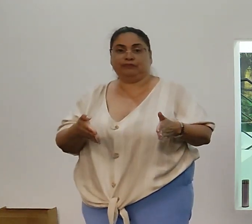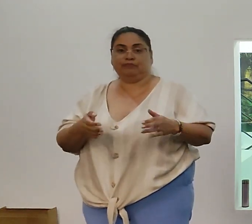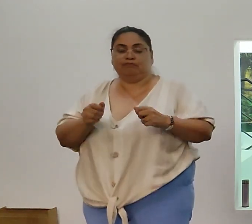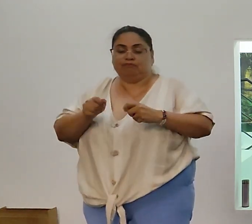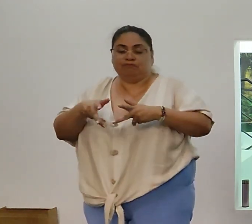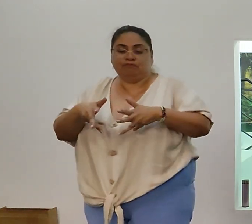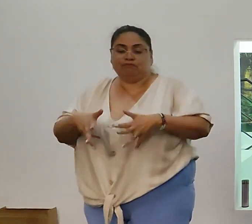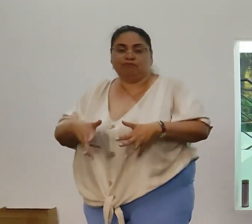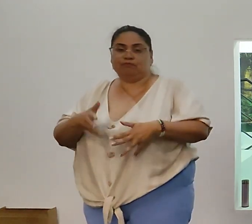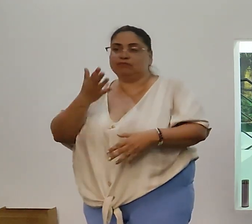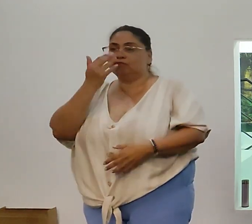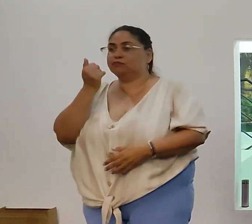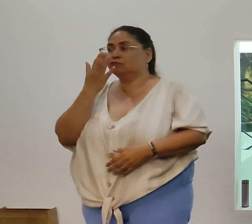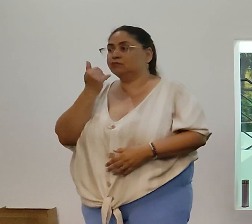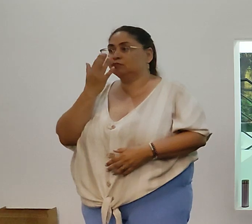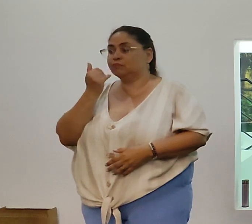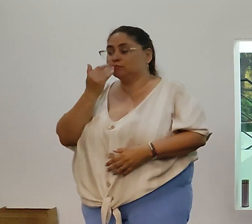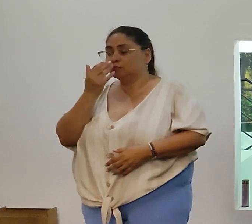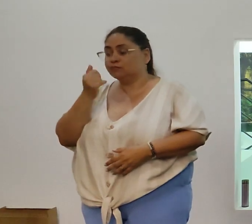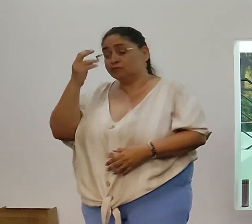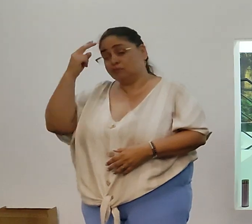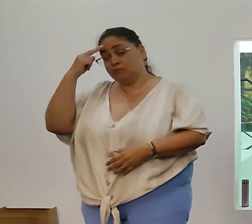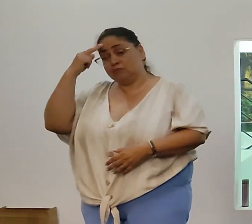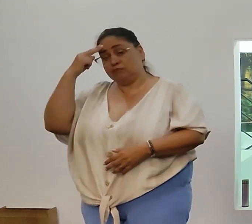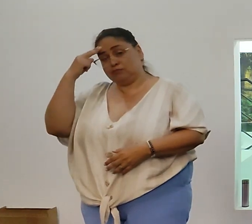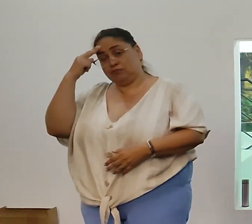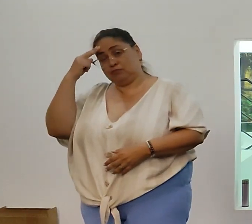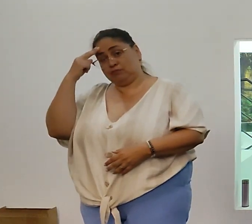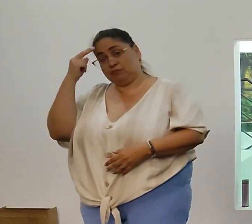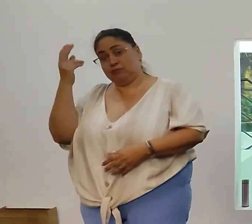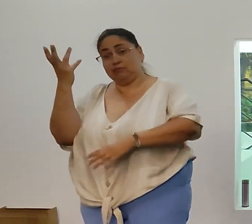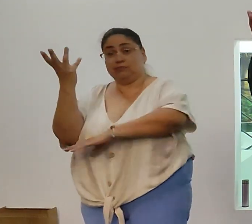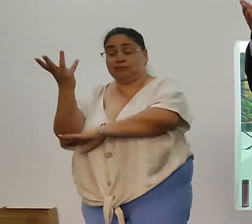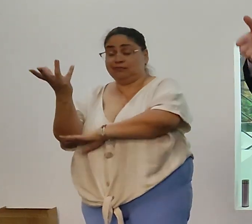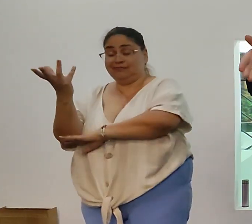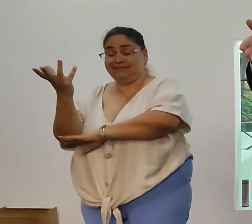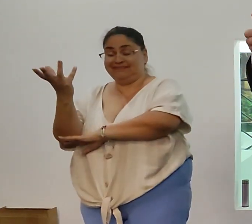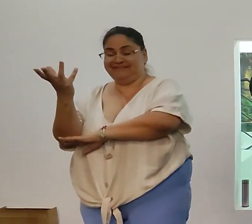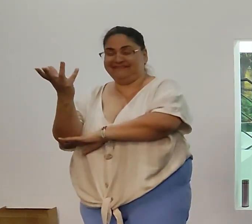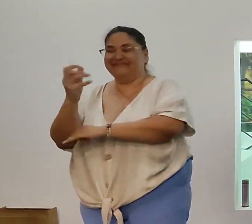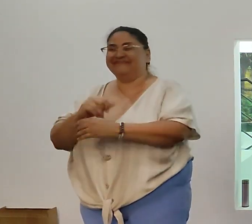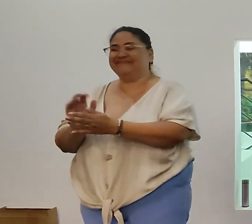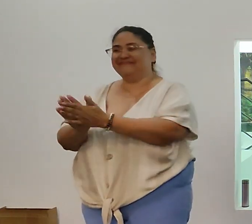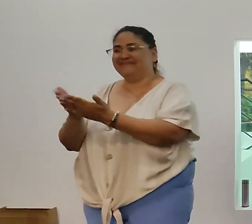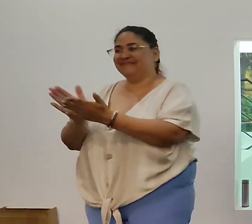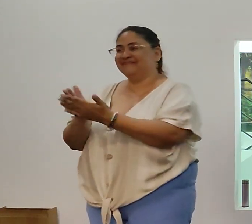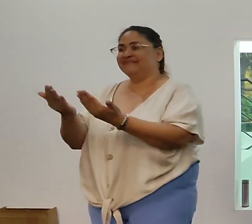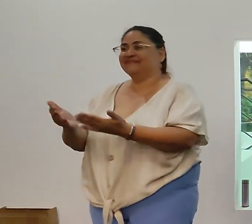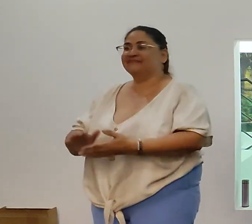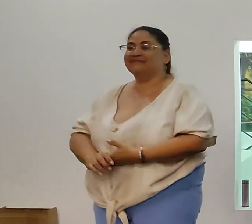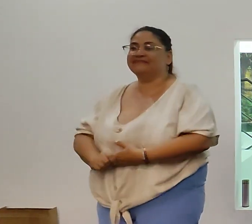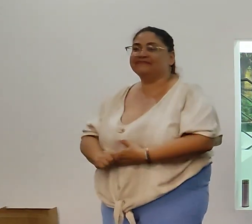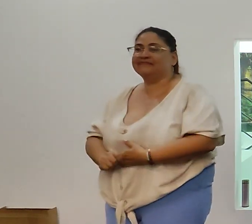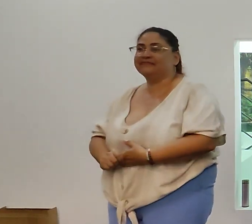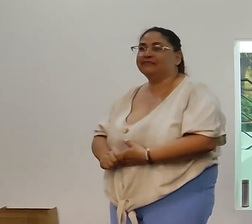a sobra das refeições, era esse o sonho deste rico, deste pobre, do Lázaro.